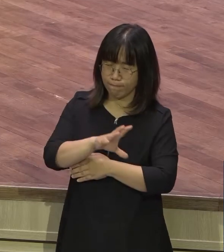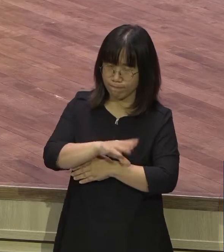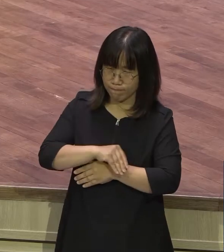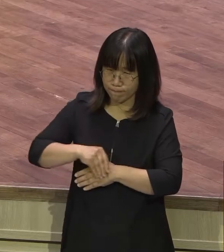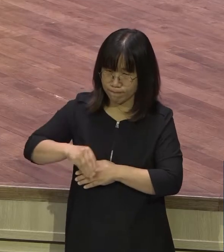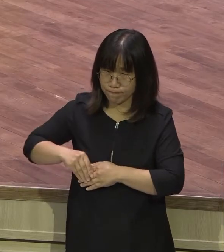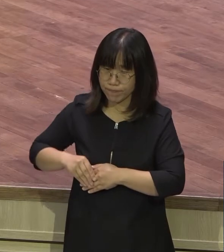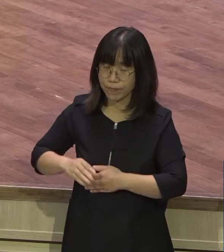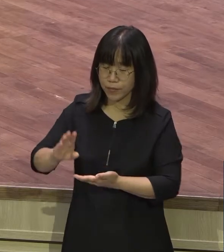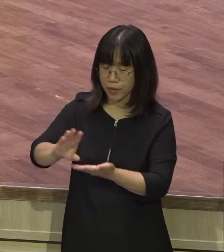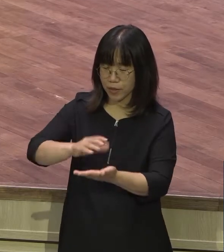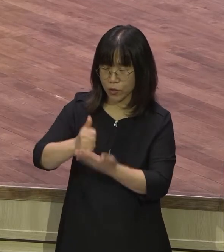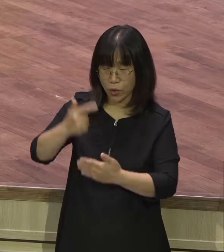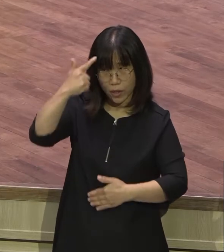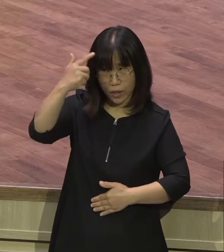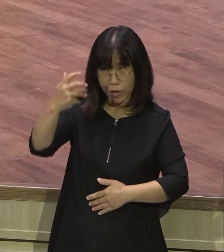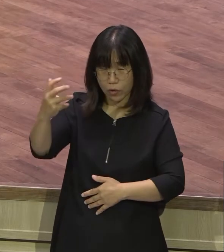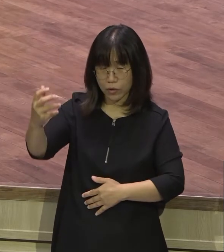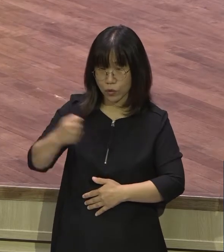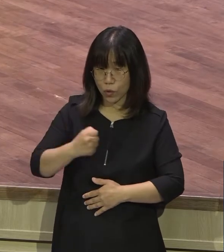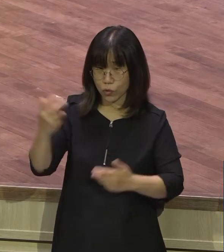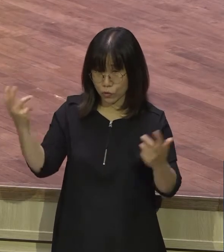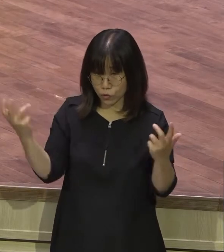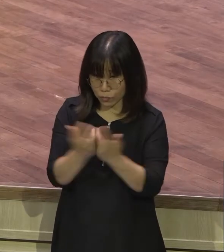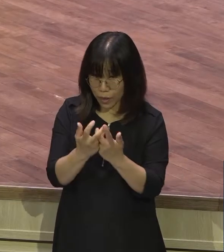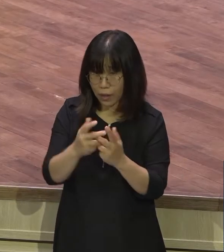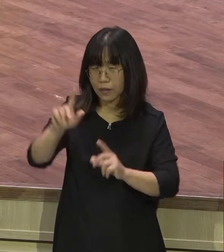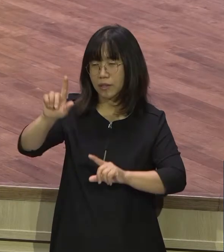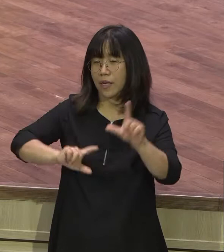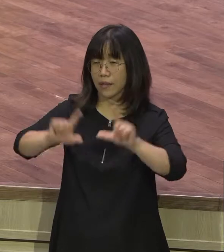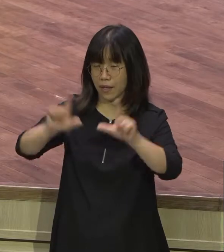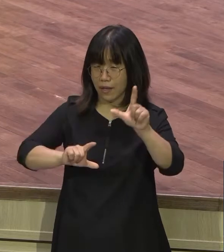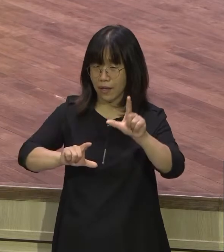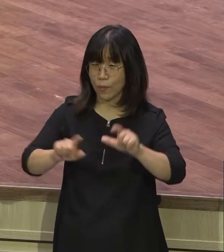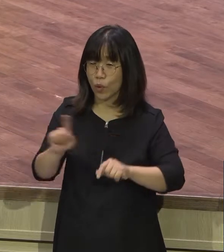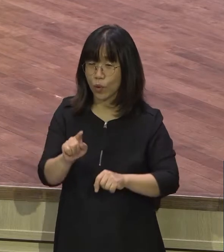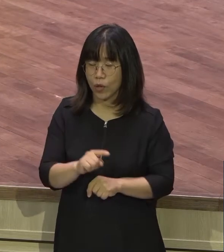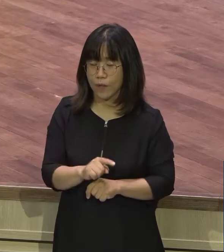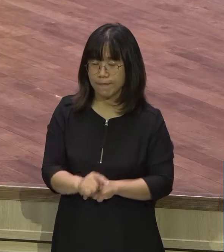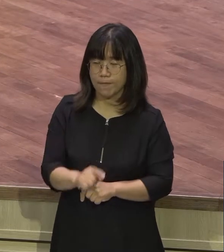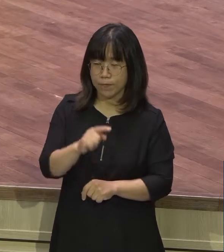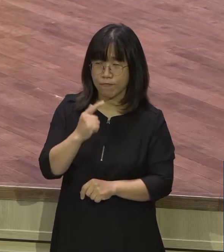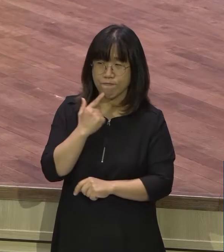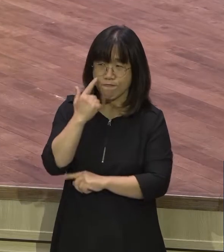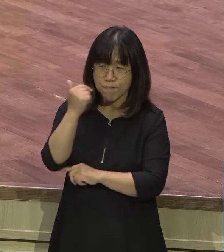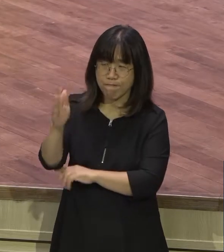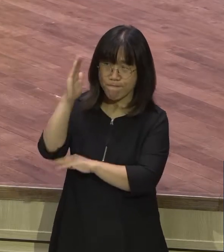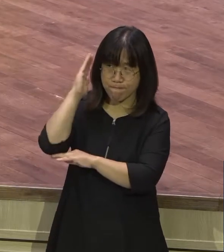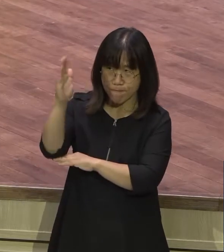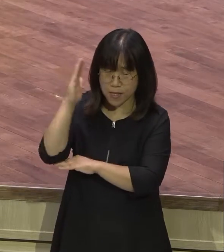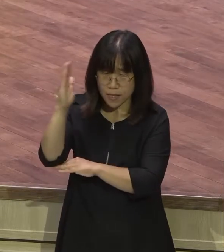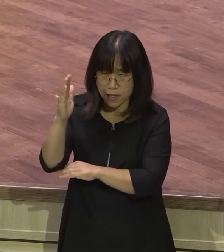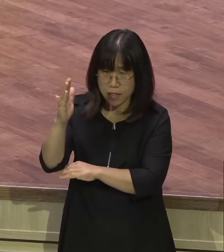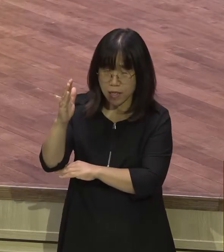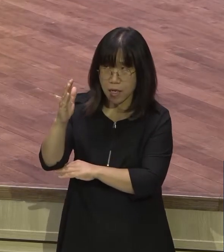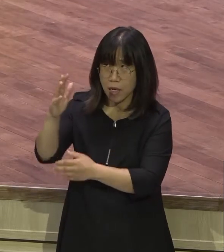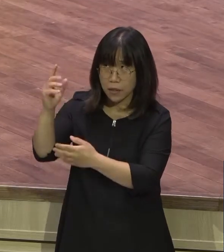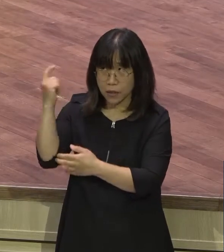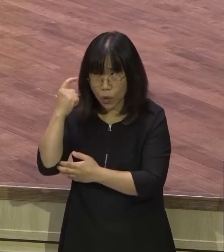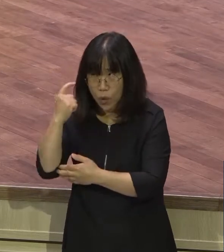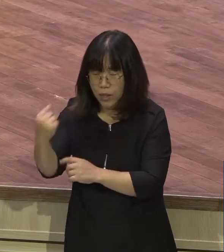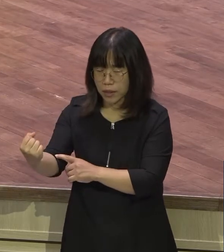영혼으로 성령 충만한 상태다. 중요한 것이 뭐냐. 강단의 말씀을 통해서 여러분이 영적 힘을 얻으시기 바랍니다.